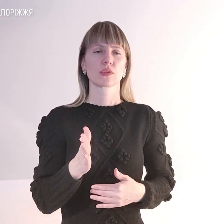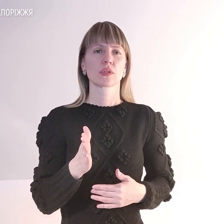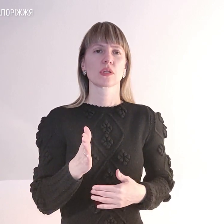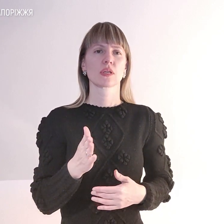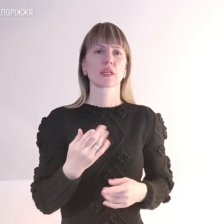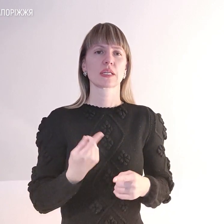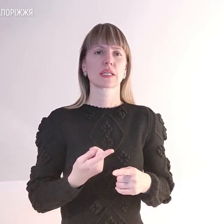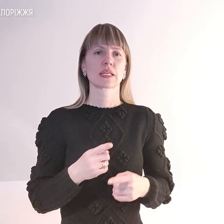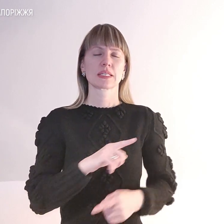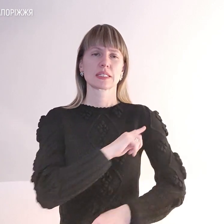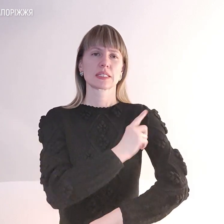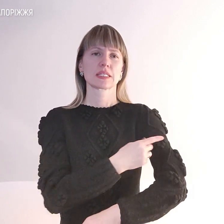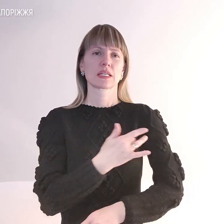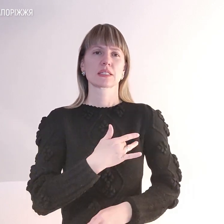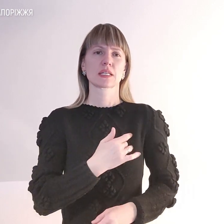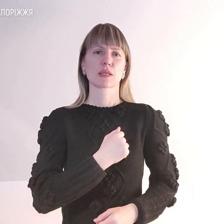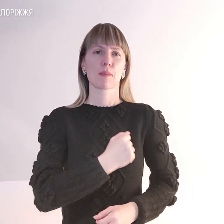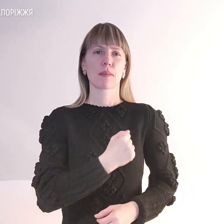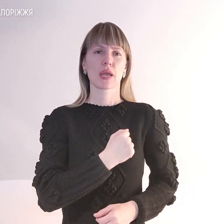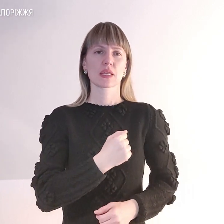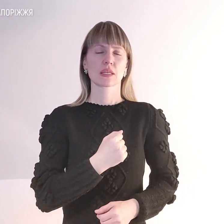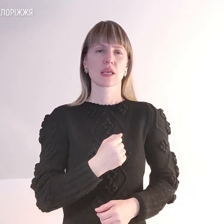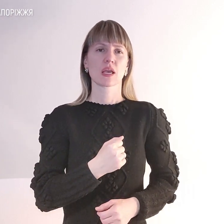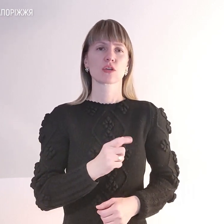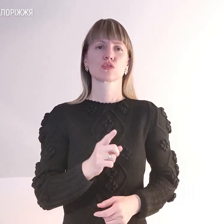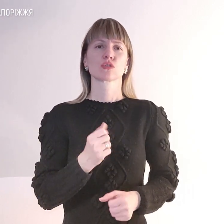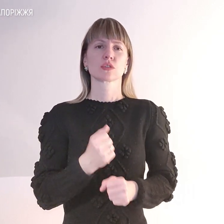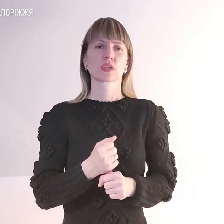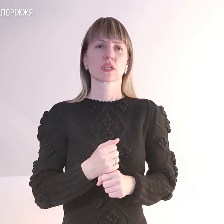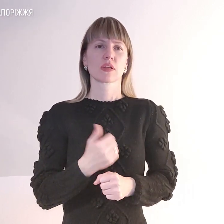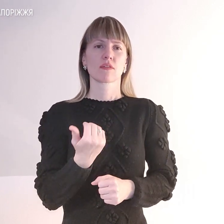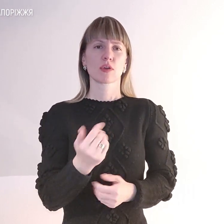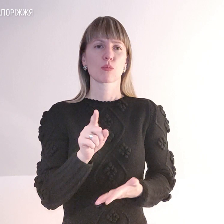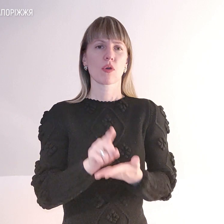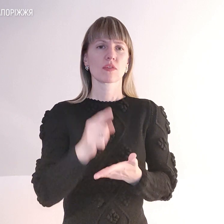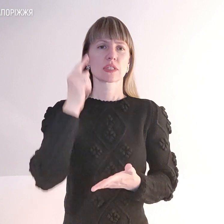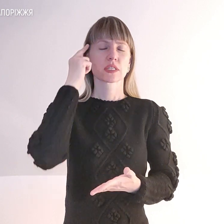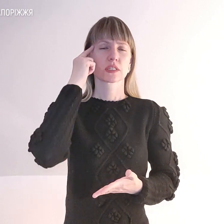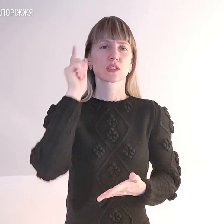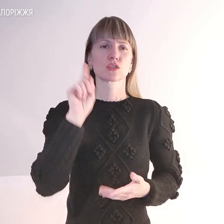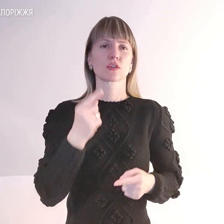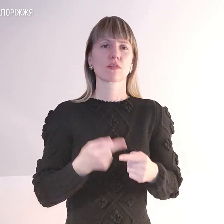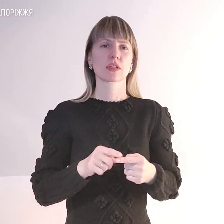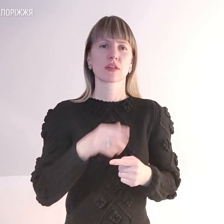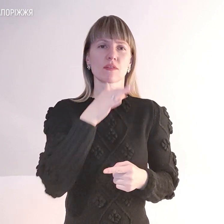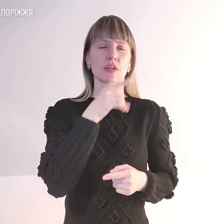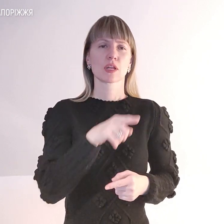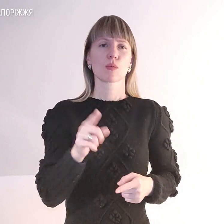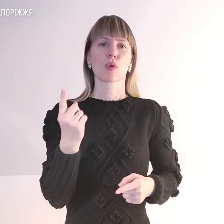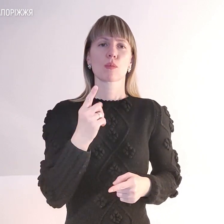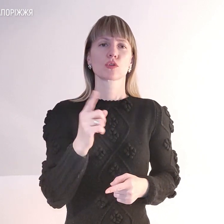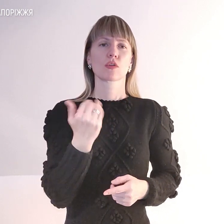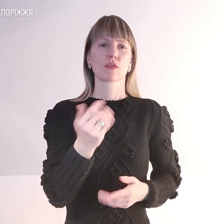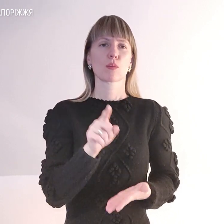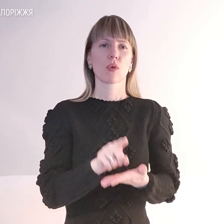сильне серцебиття і таке інше. Те, що ви повинні знати, то в цей момент, по-перше, що ви повинні зробити,